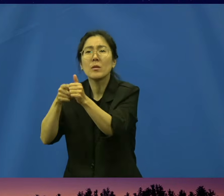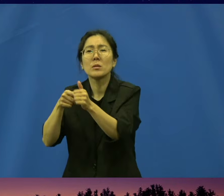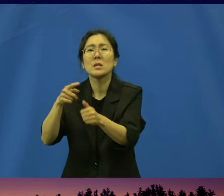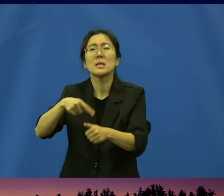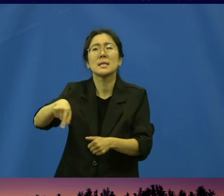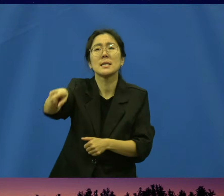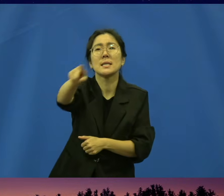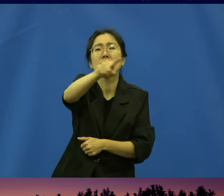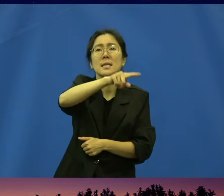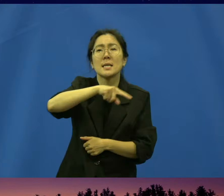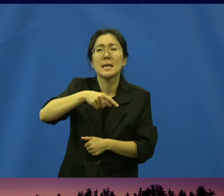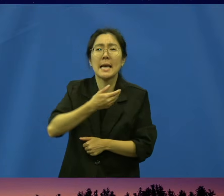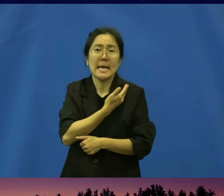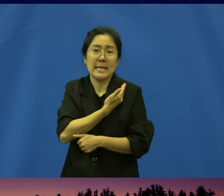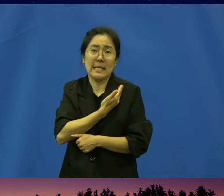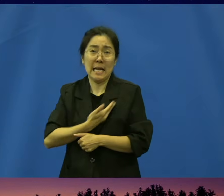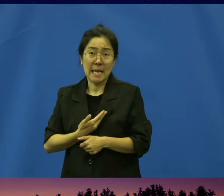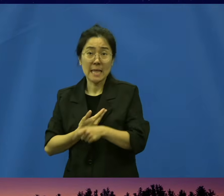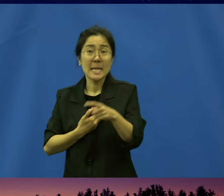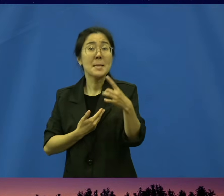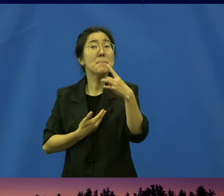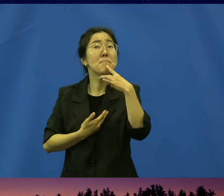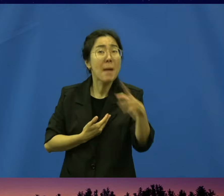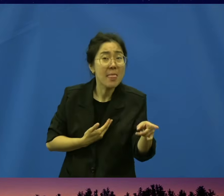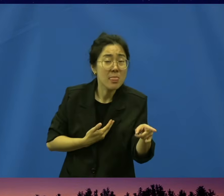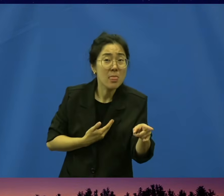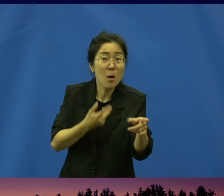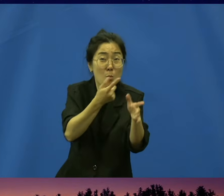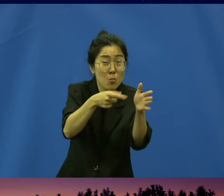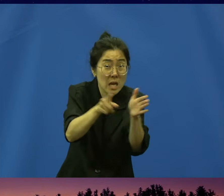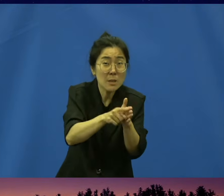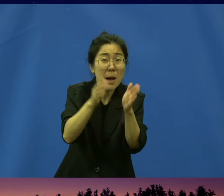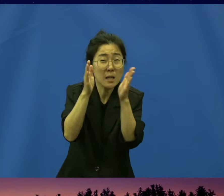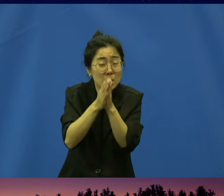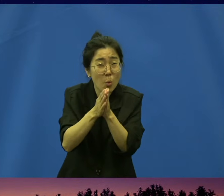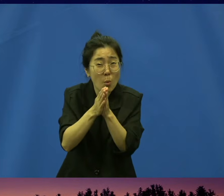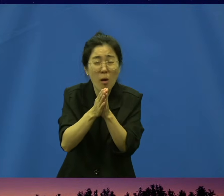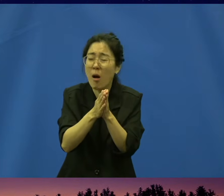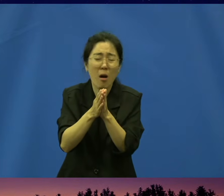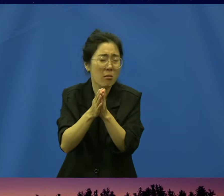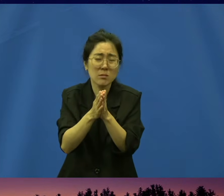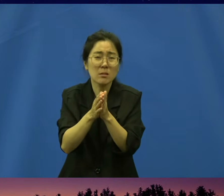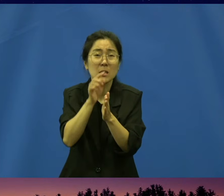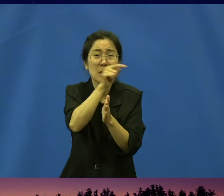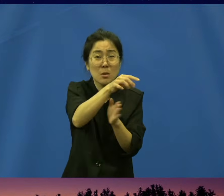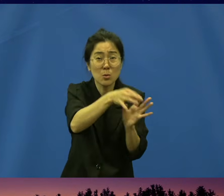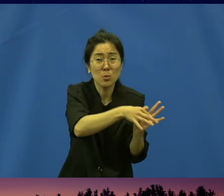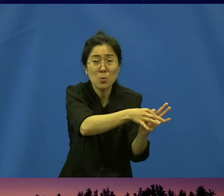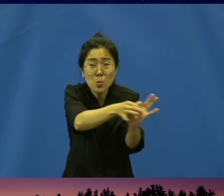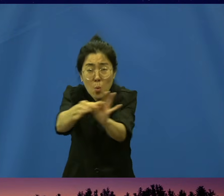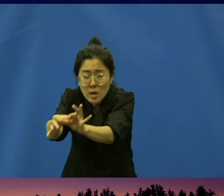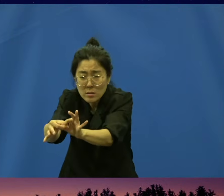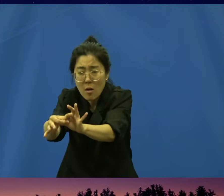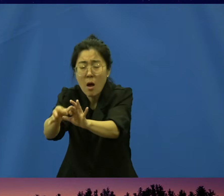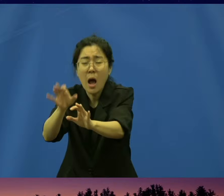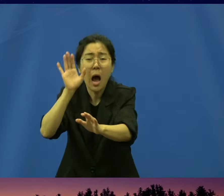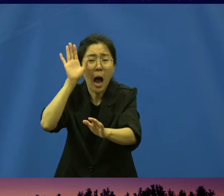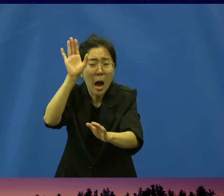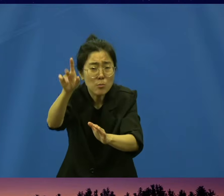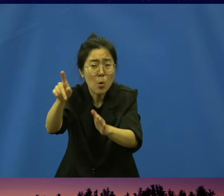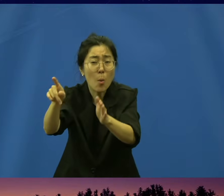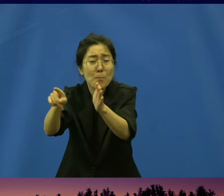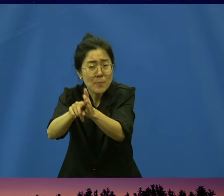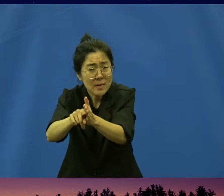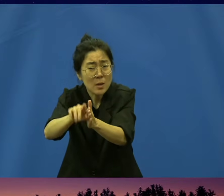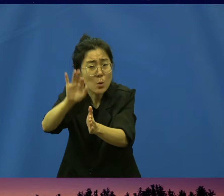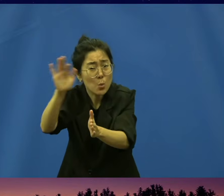이 사도들만 위함이 아니요 그들로 말미암아 나를 믿는 사람들, 앞으로 성도가 될 사람들을